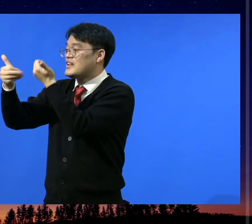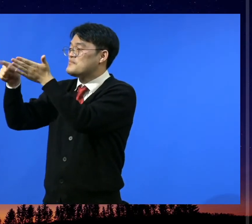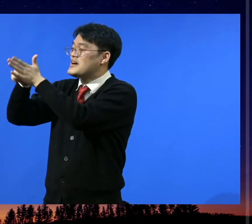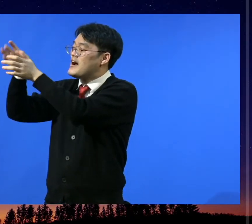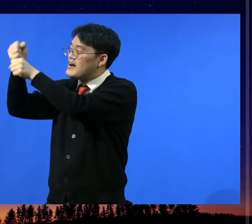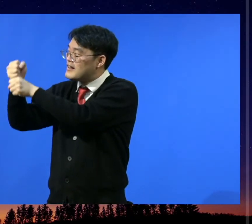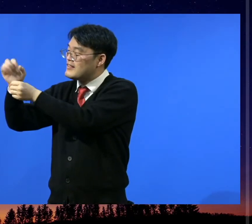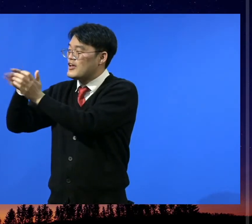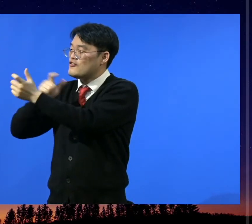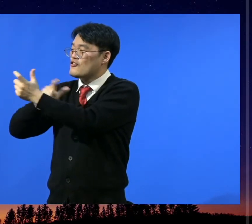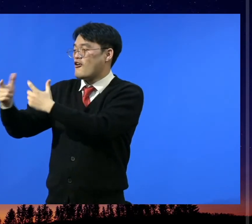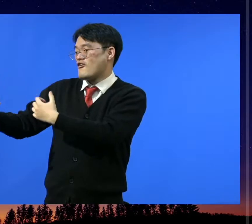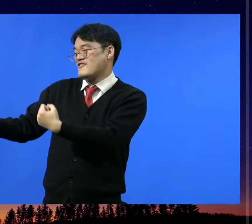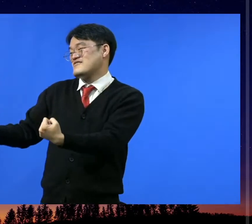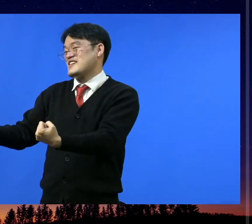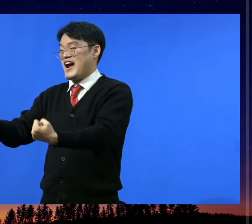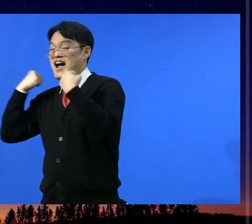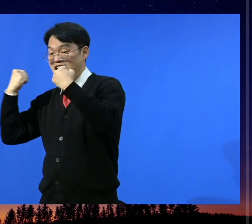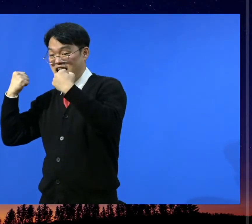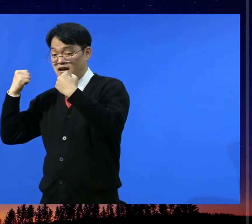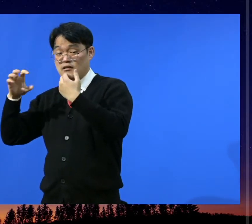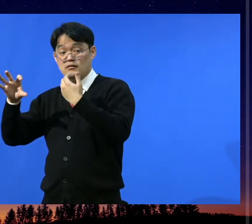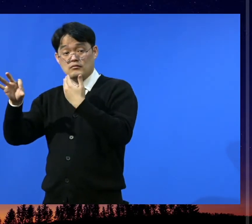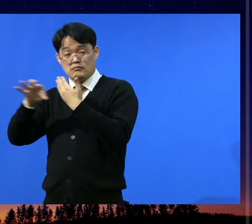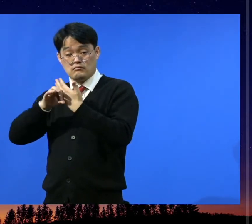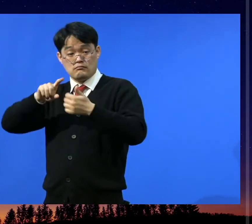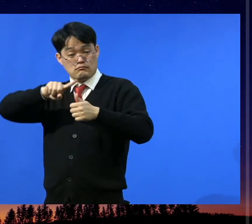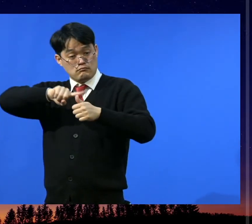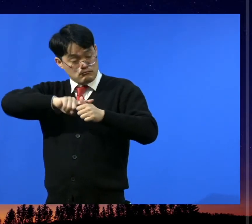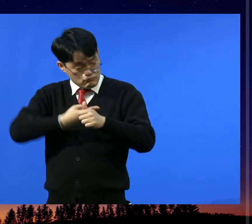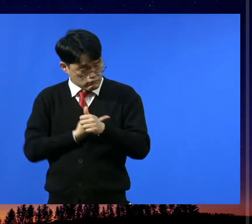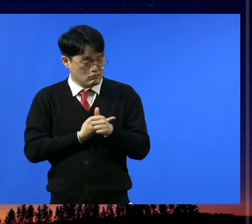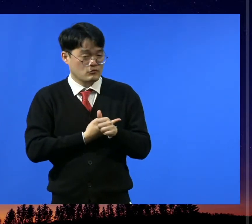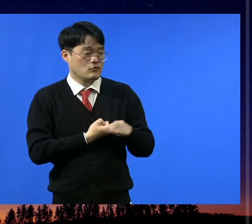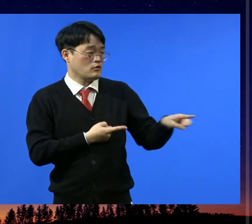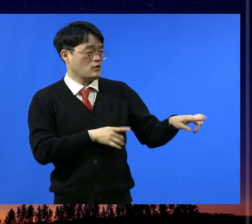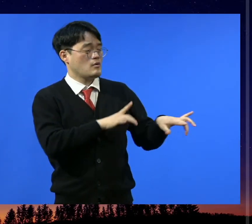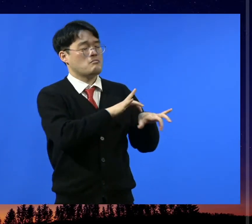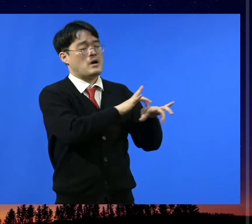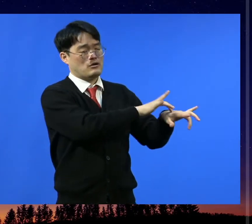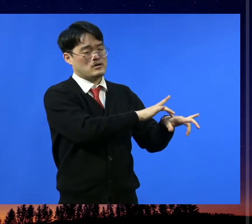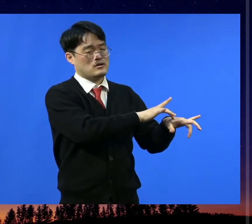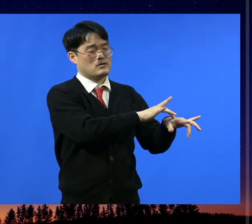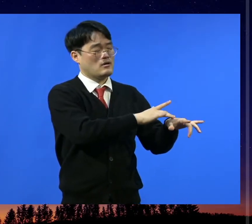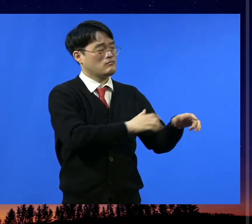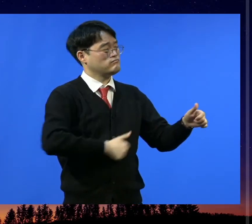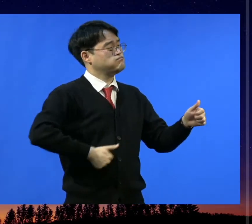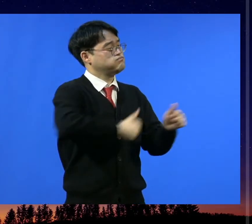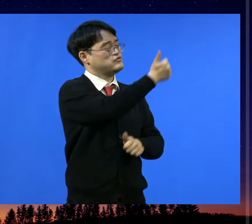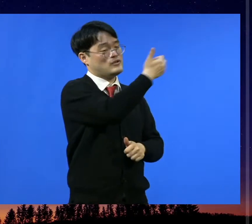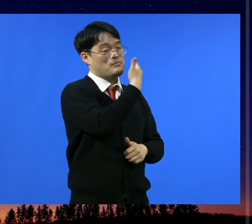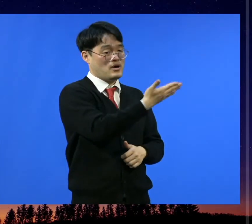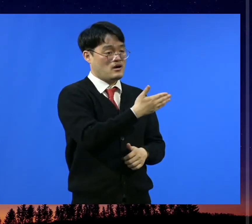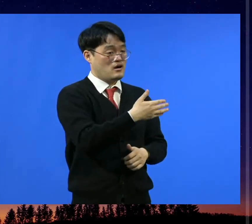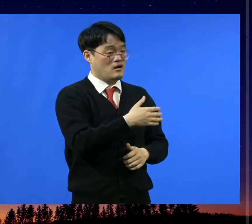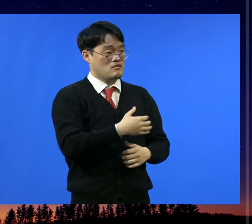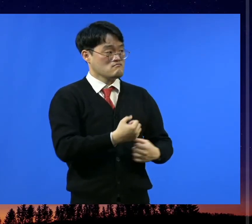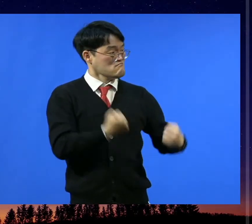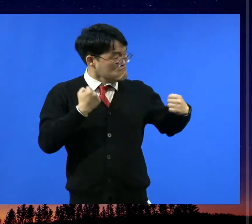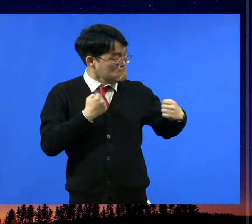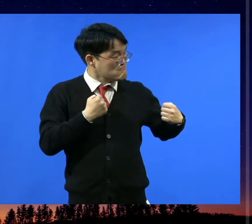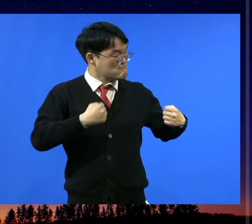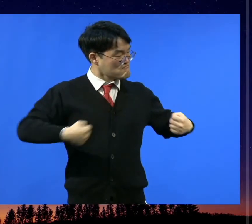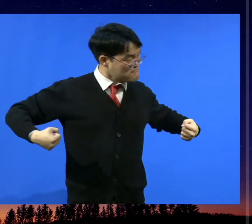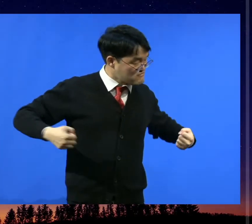더욱더 강해지는 것이죠. 그래서 우리가 강해질 때 마귀가 공격할 수 없게 되는 거예요.